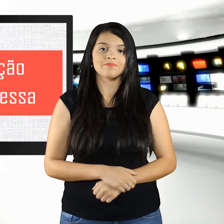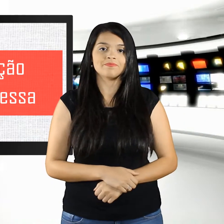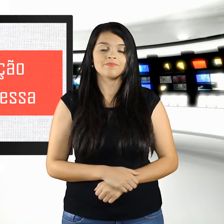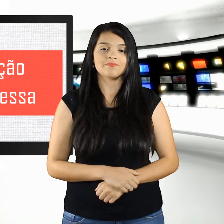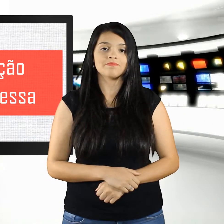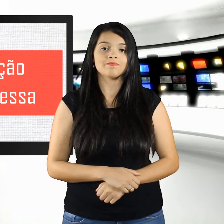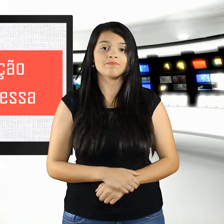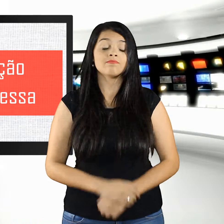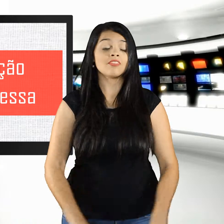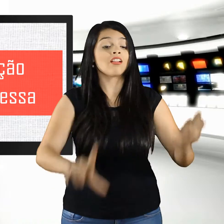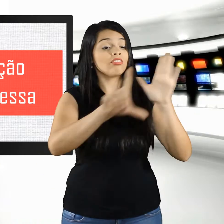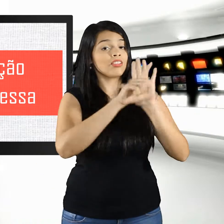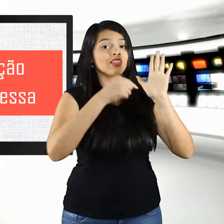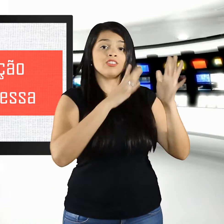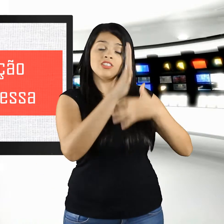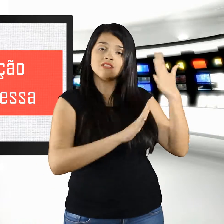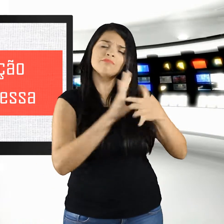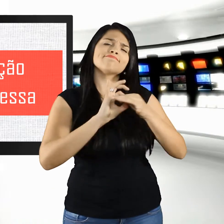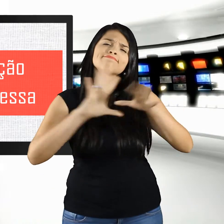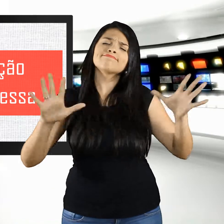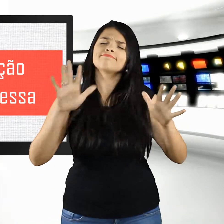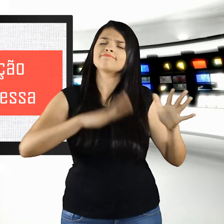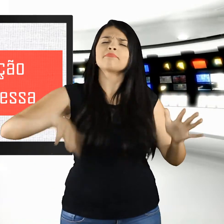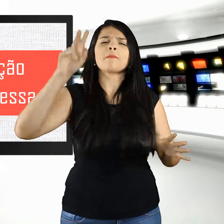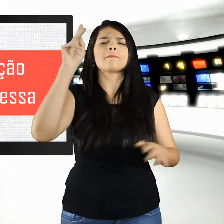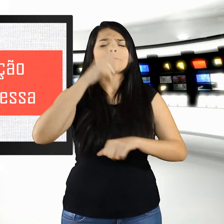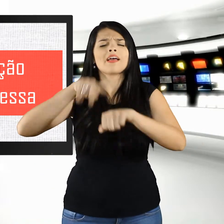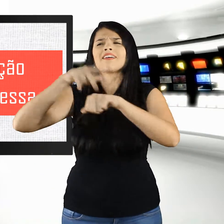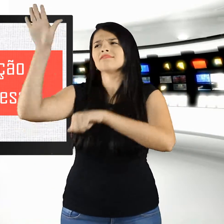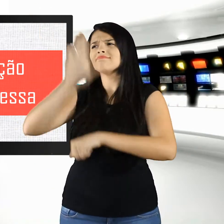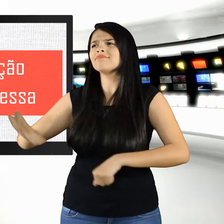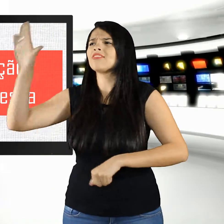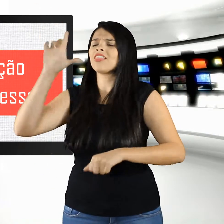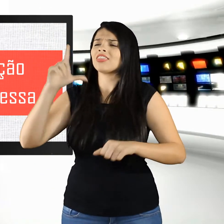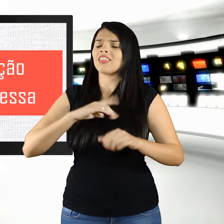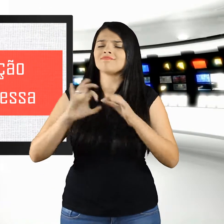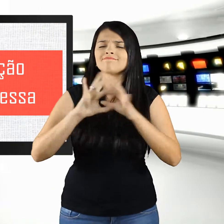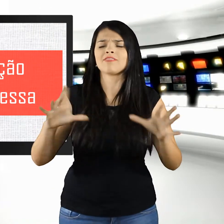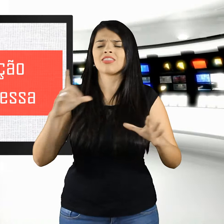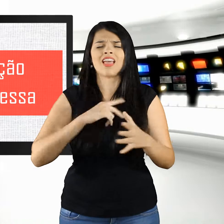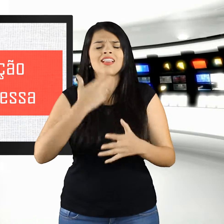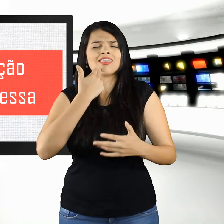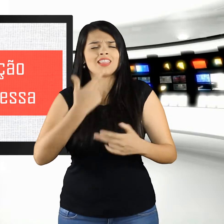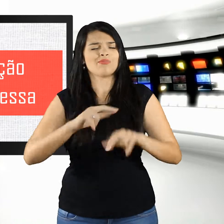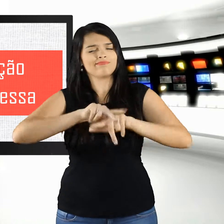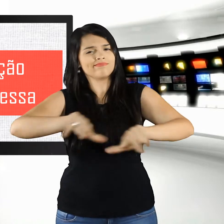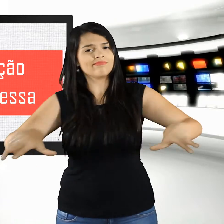A Lei de Libras tem permitido ao país viver uma experiência inicial de uma nação plurilingüe. Destaco, como